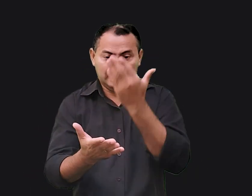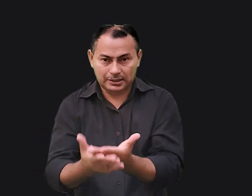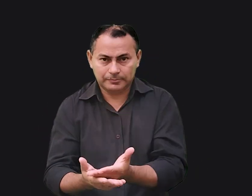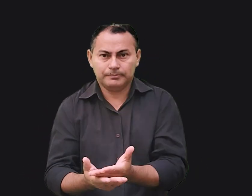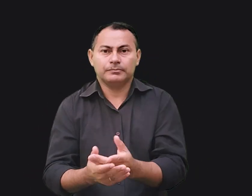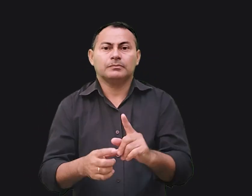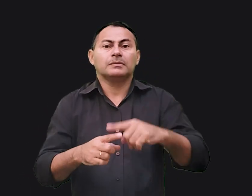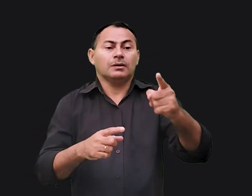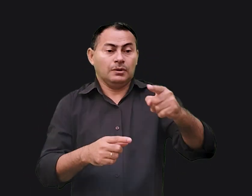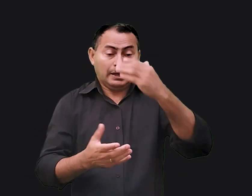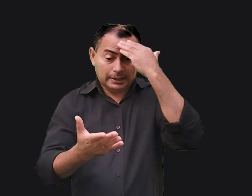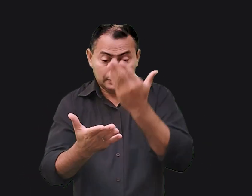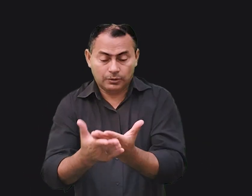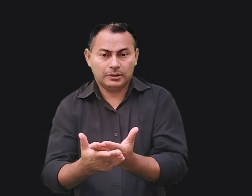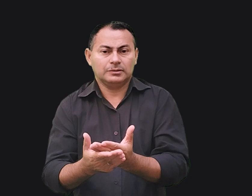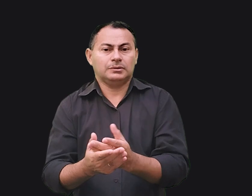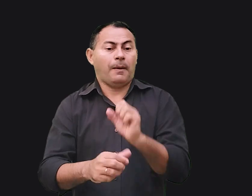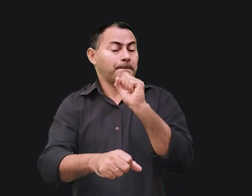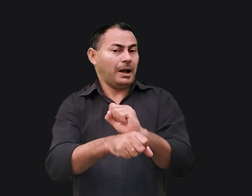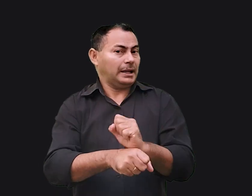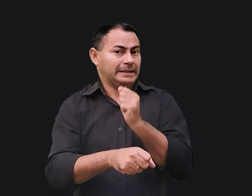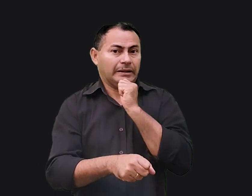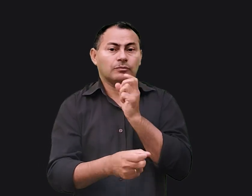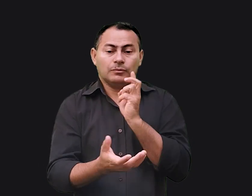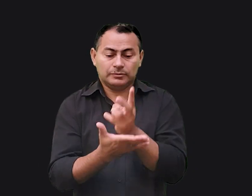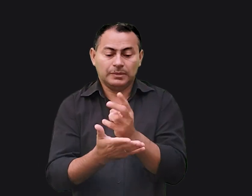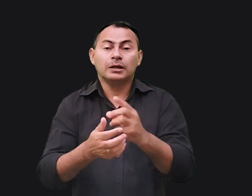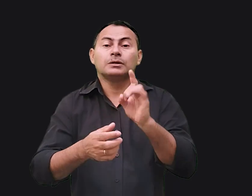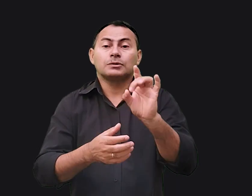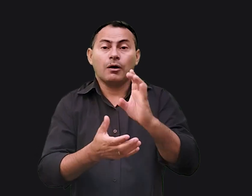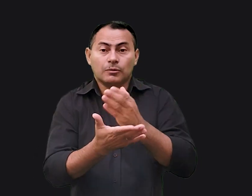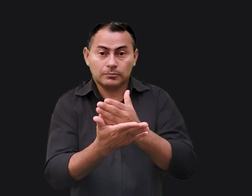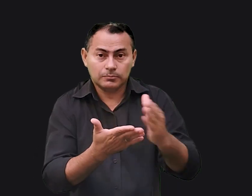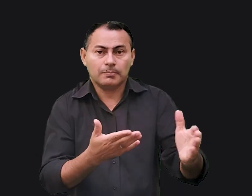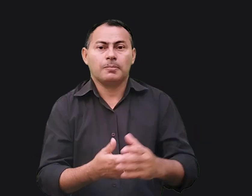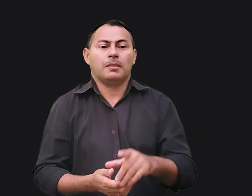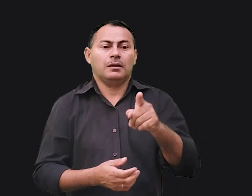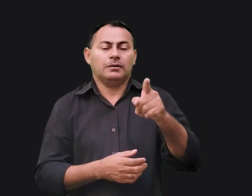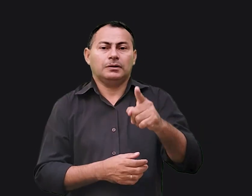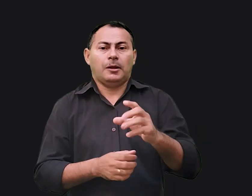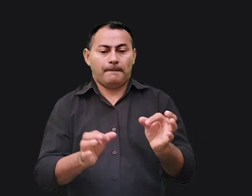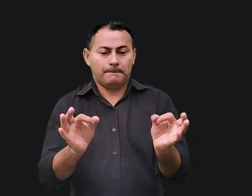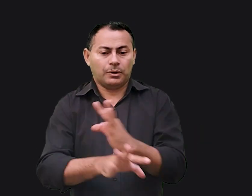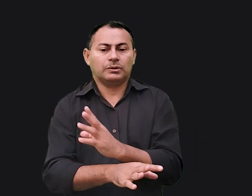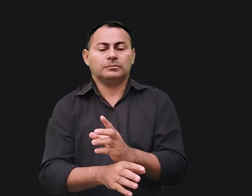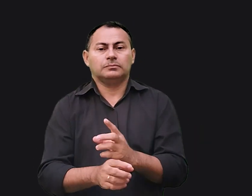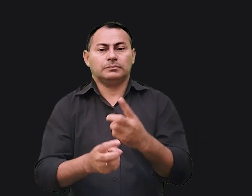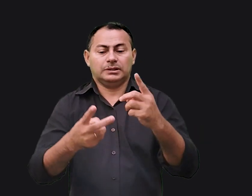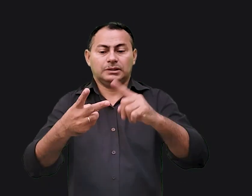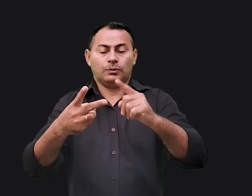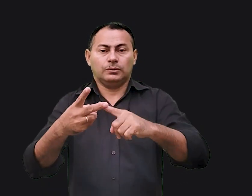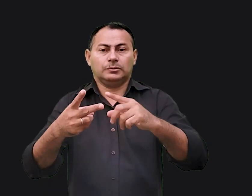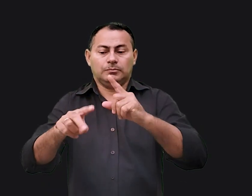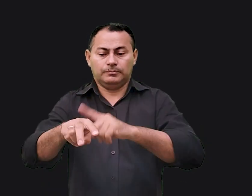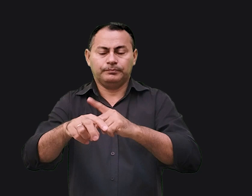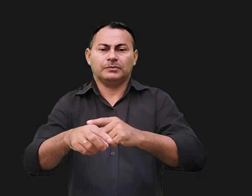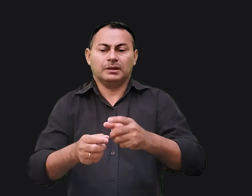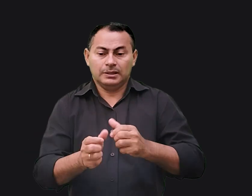creia. Mas depois que você crê, não para por aí. Isso é só o começo. Você estará pronto para a segunda fase.